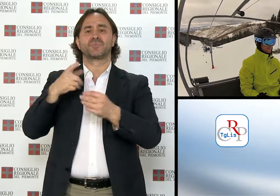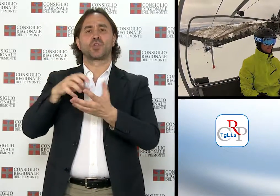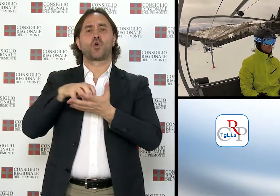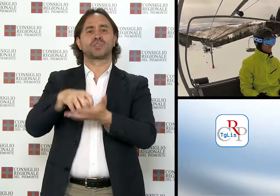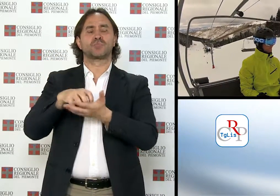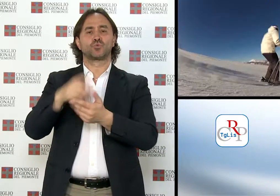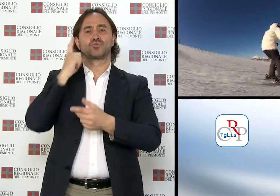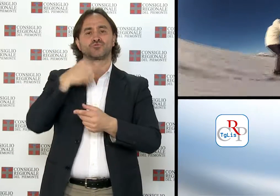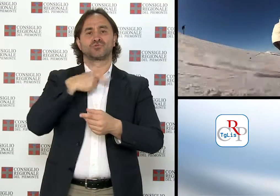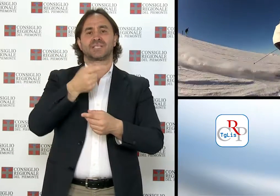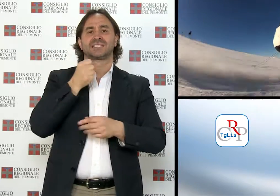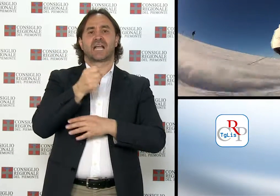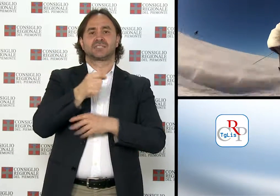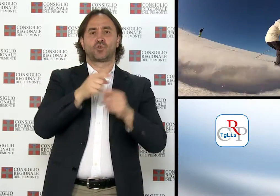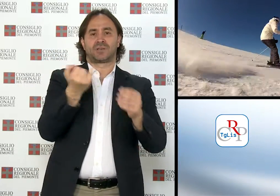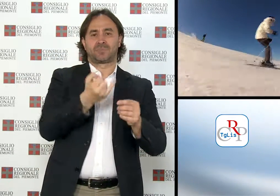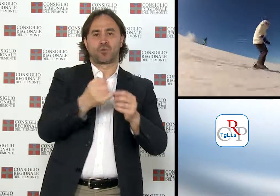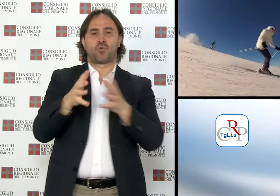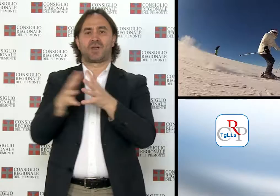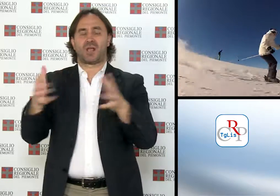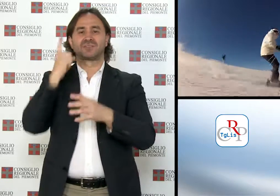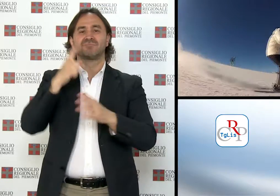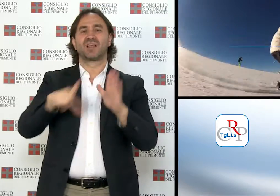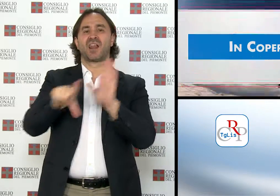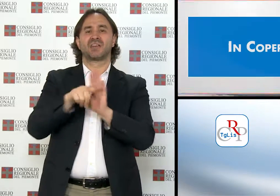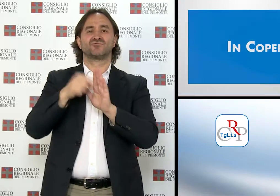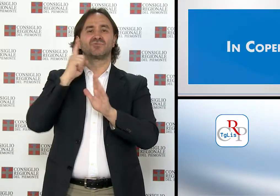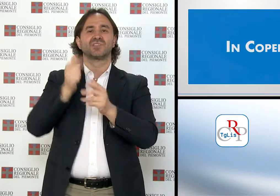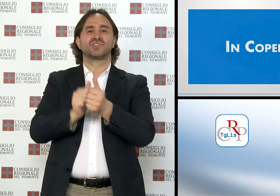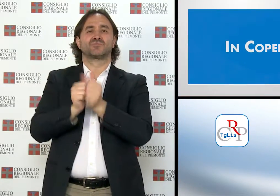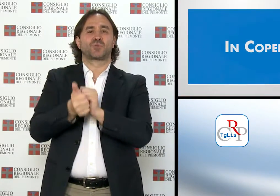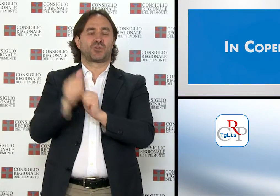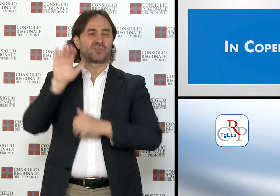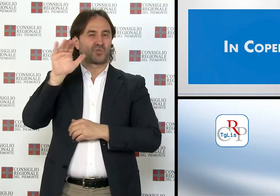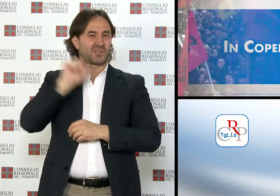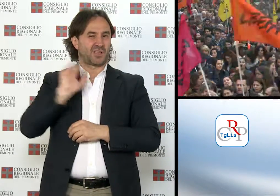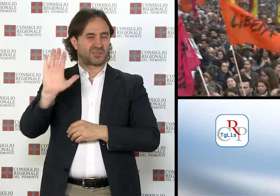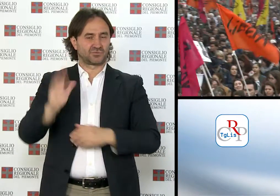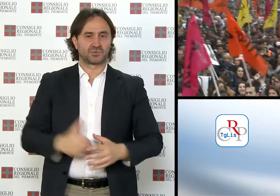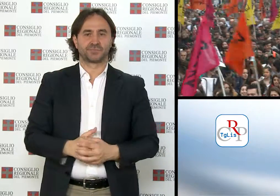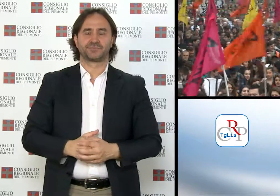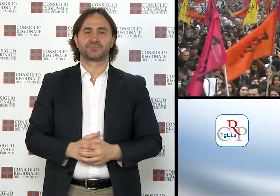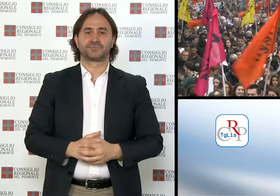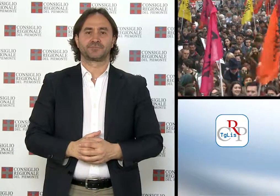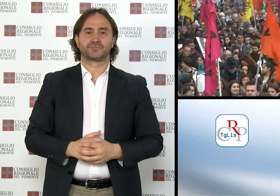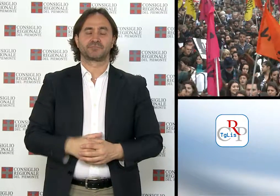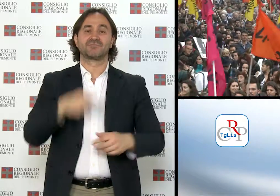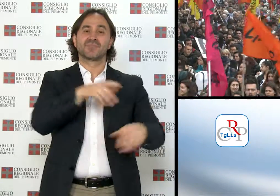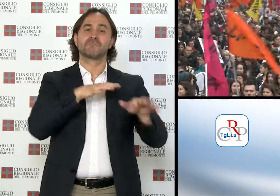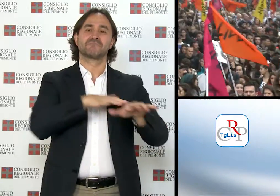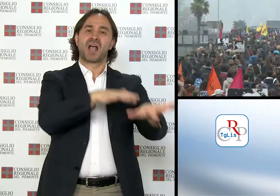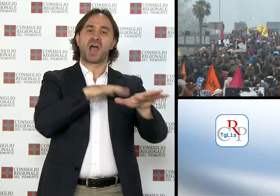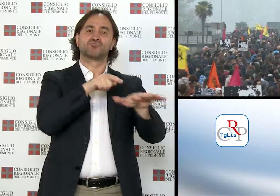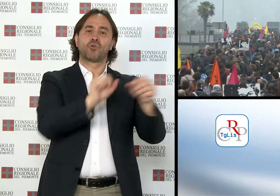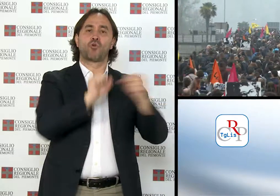macro stazioni previsti dalla nuova legge sugli sport in montagna in copertina una marcia per dire no alle mafie